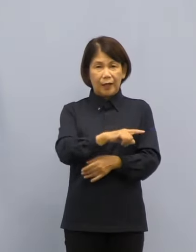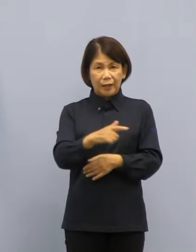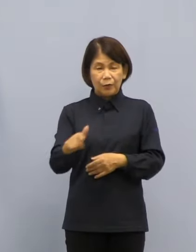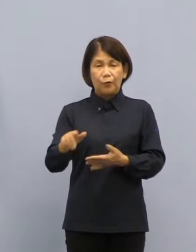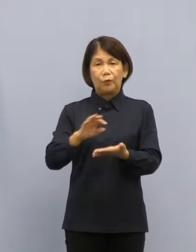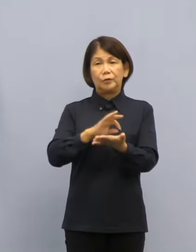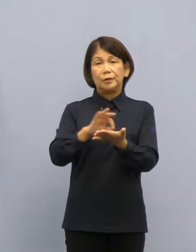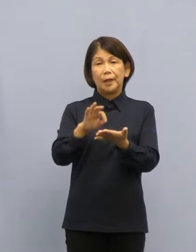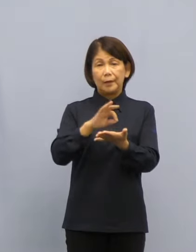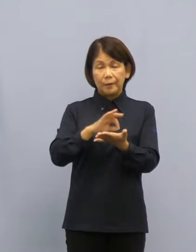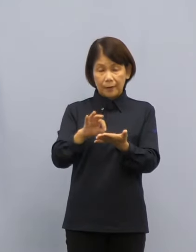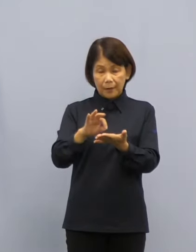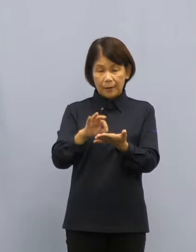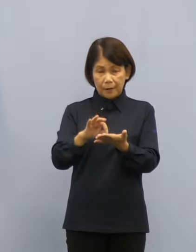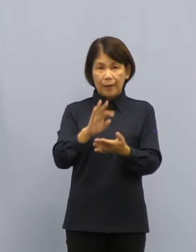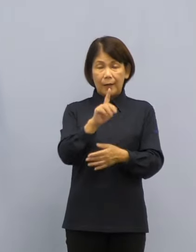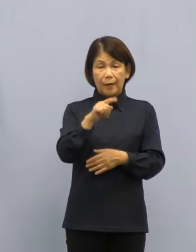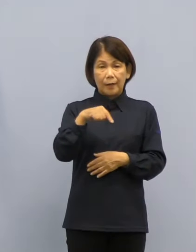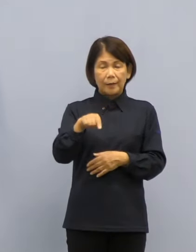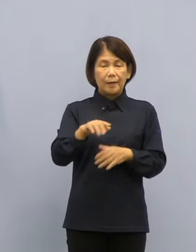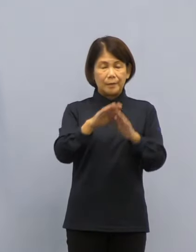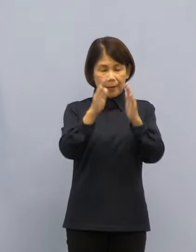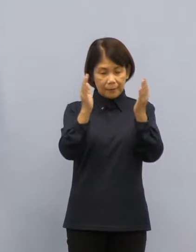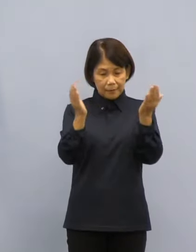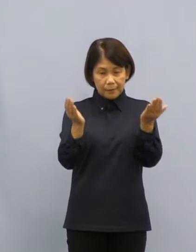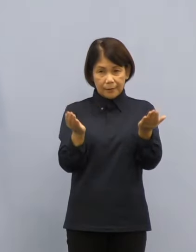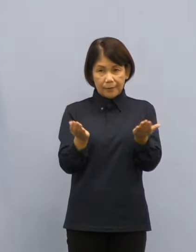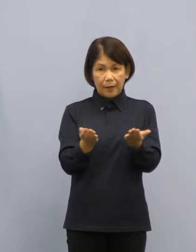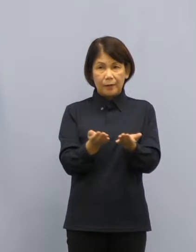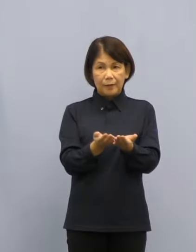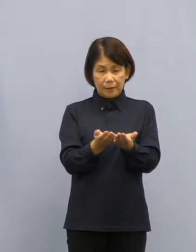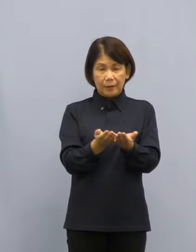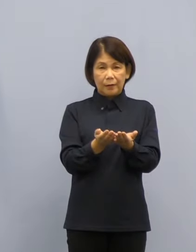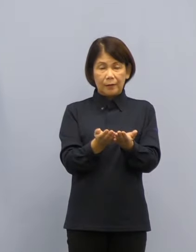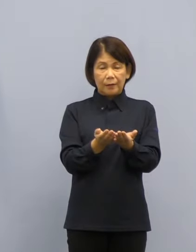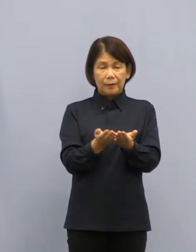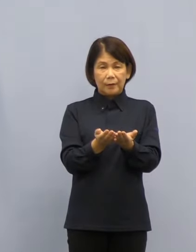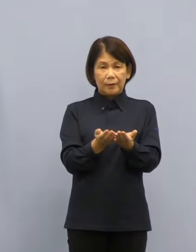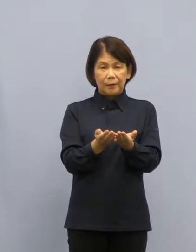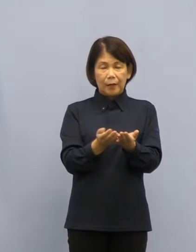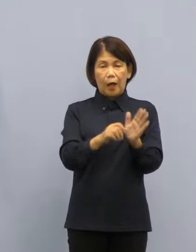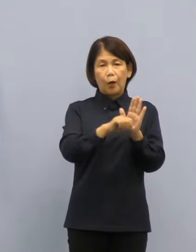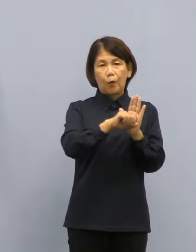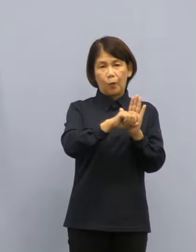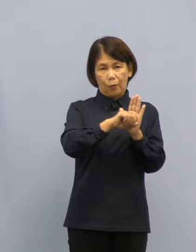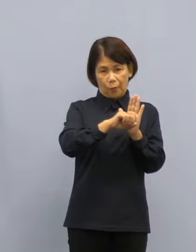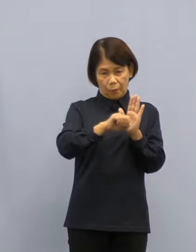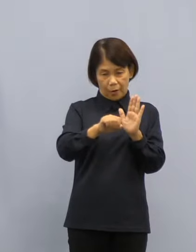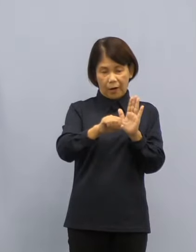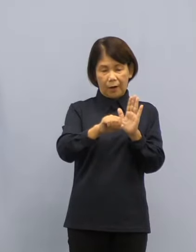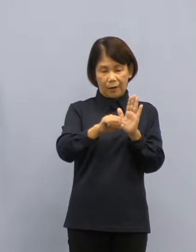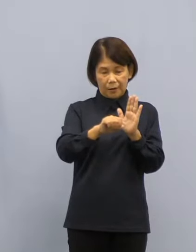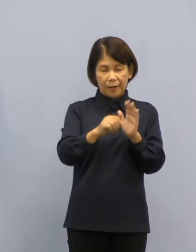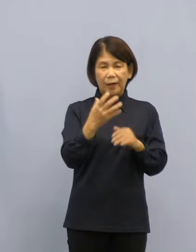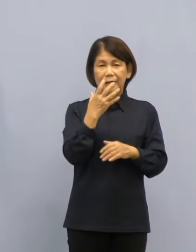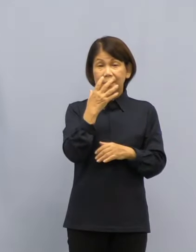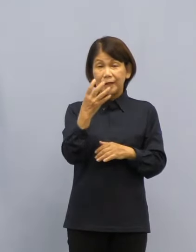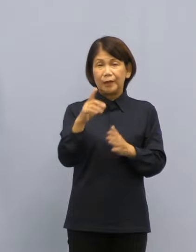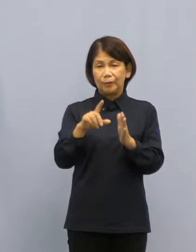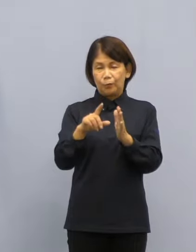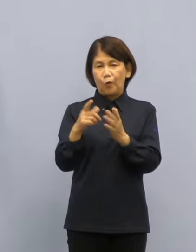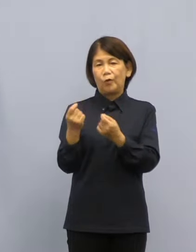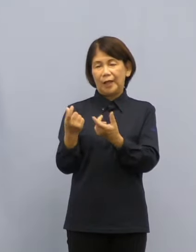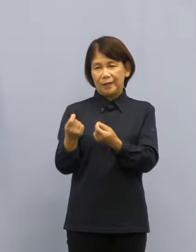て長崎県全体でですね、その、まあ、効果をこれも新幹線の時から言っていることです